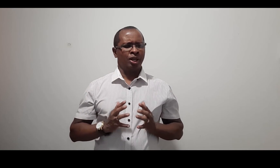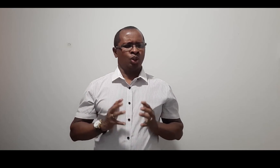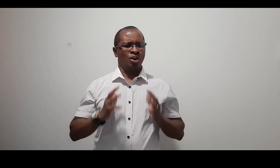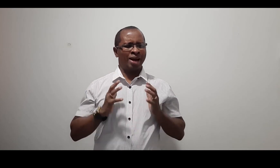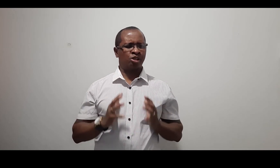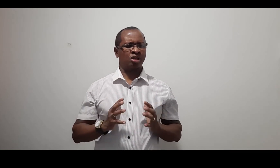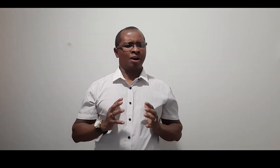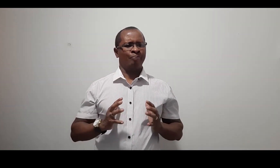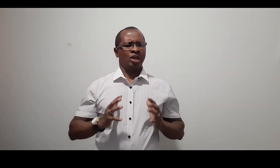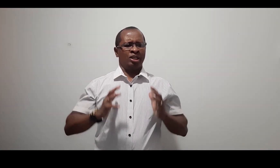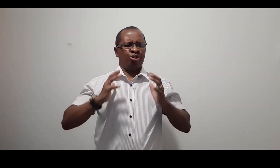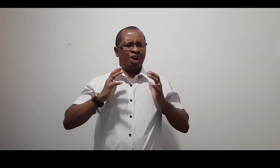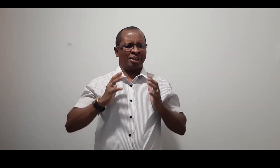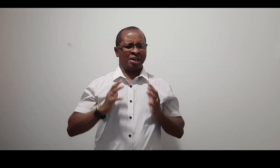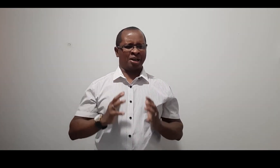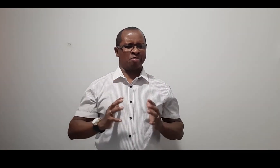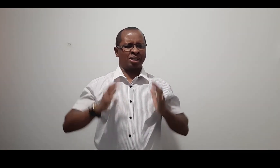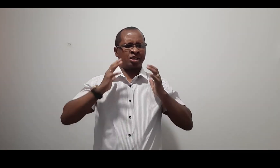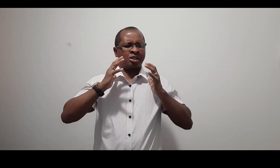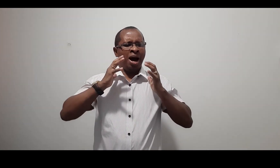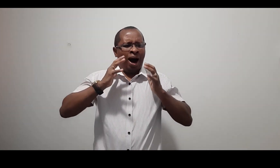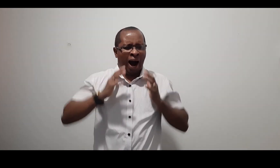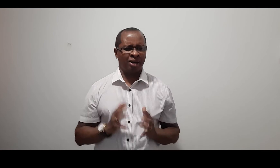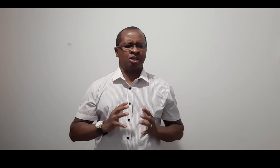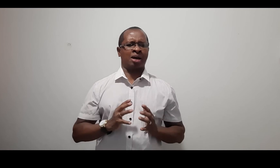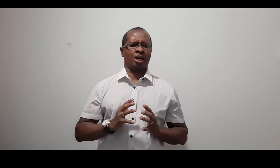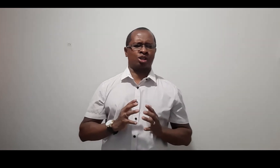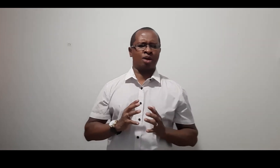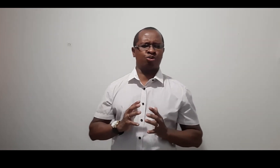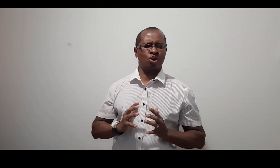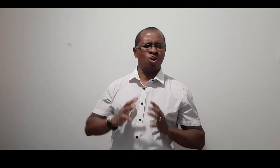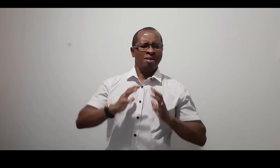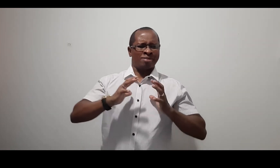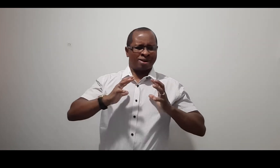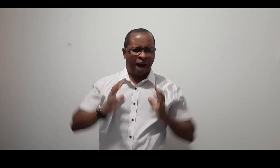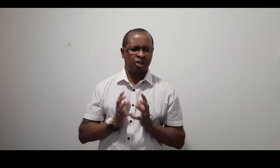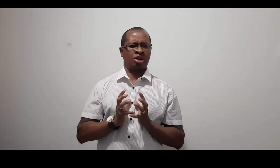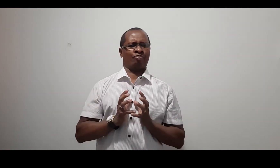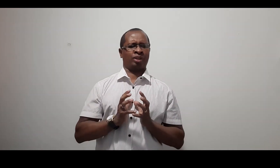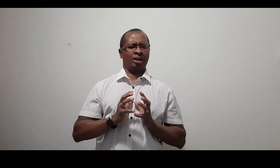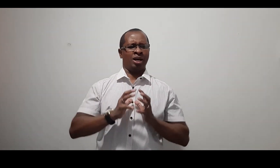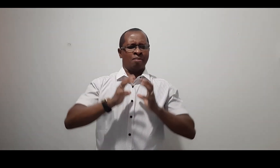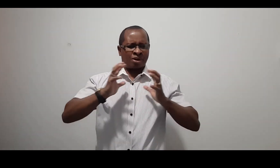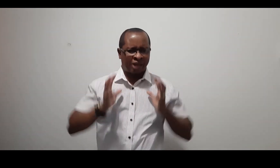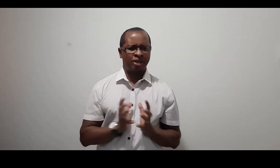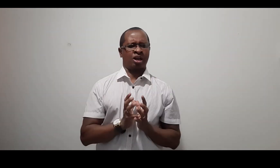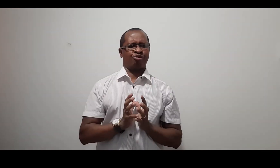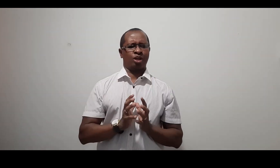no lasa ifalian'andriamanitra satria anitra ankasitrahana io fonao mirakitra ny teniny mirakitra ny